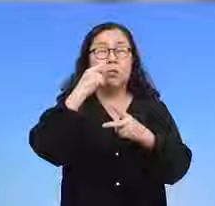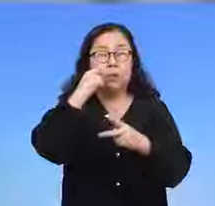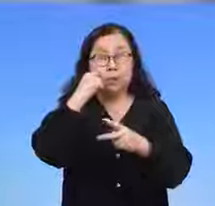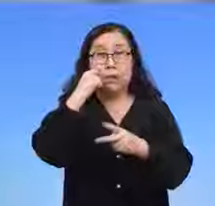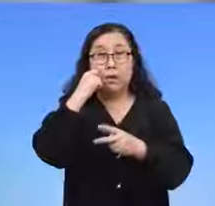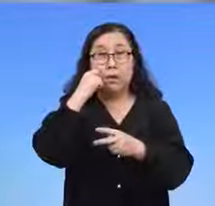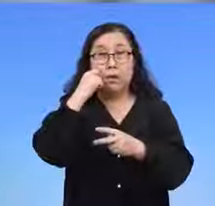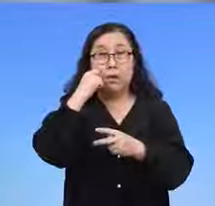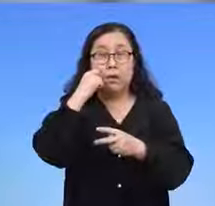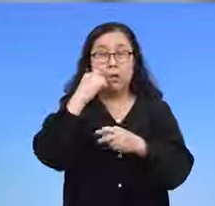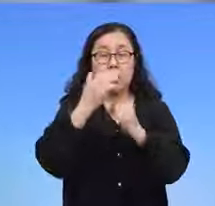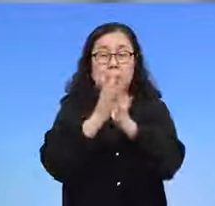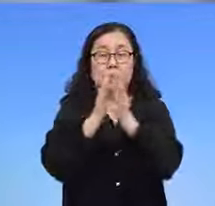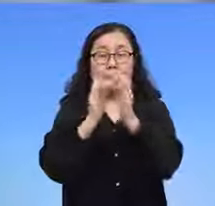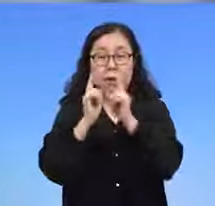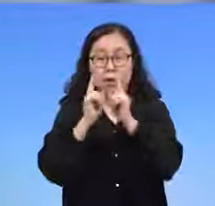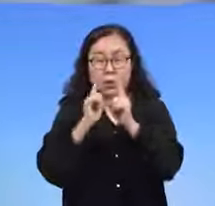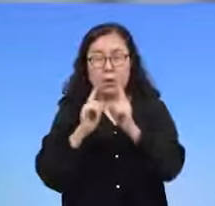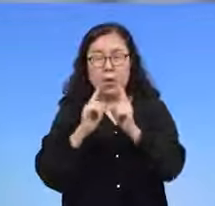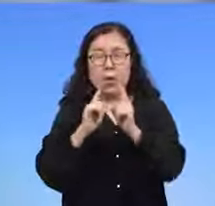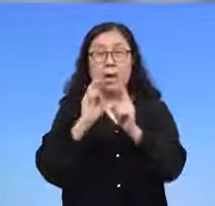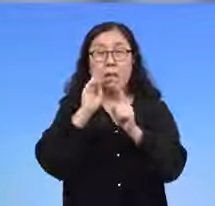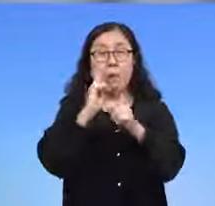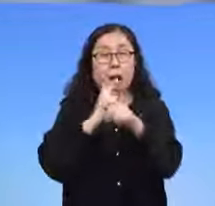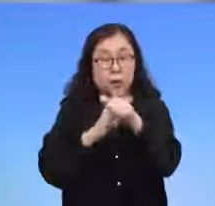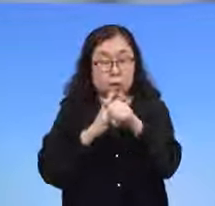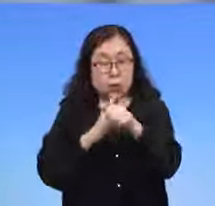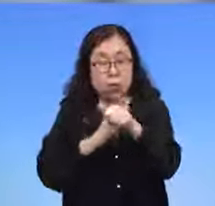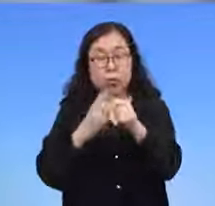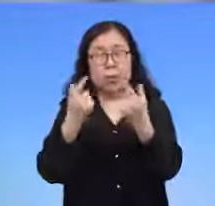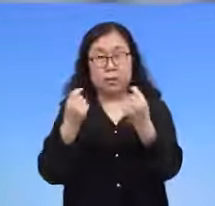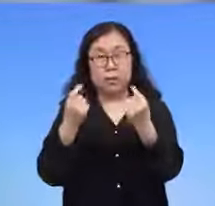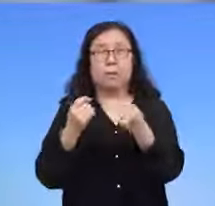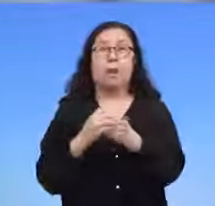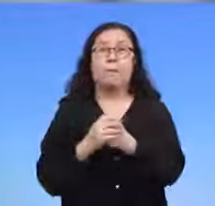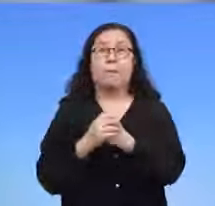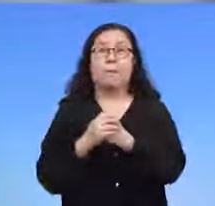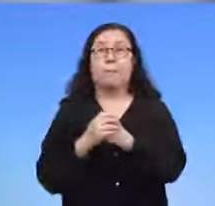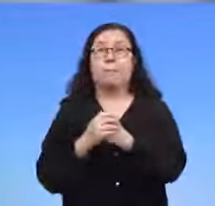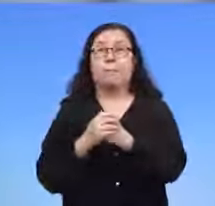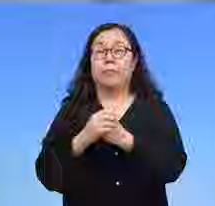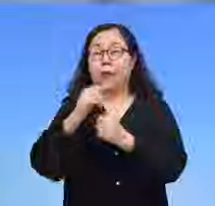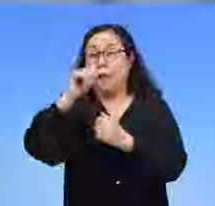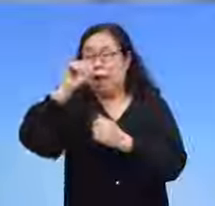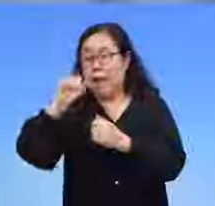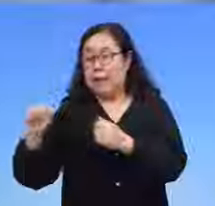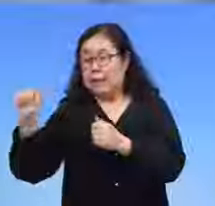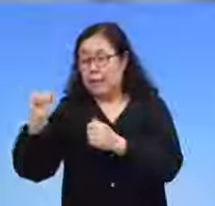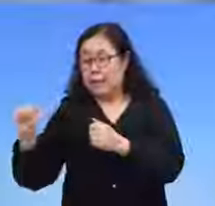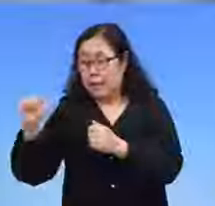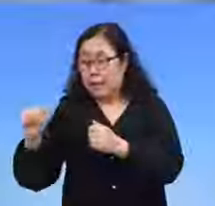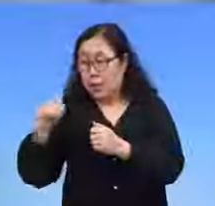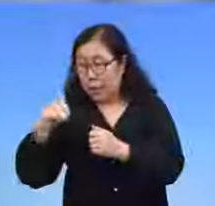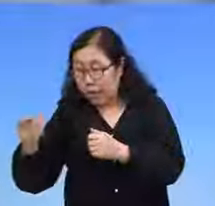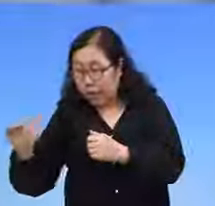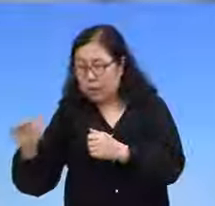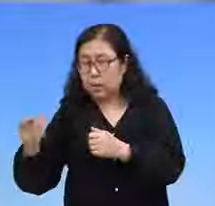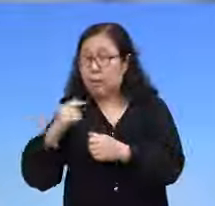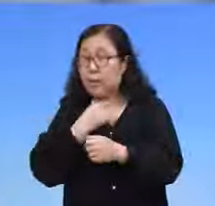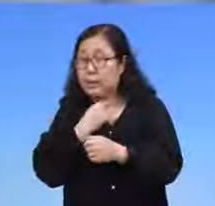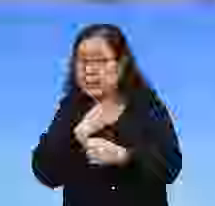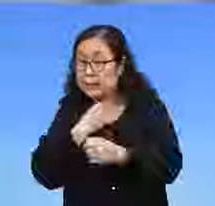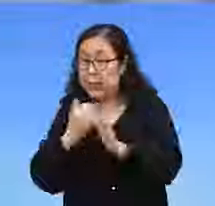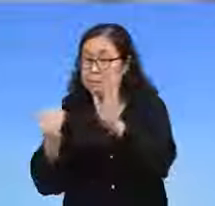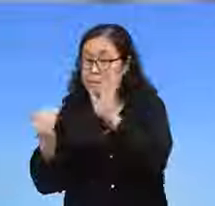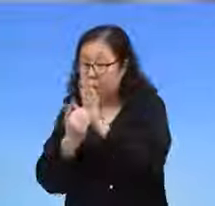오늘 본문에 그 바울 일행이 아시아로 가기를 원하는데 유럽으로 가라 하시는 말씀 앞에 아무 토를 달지 않는